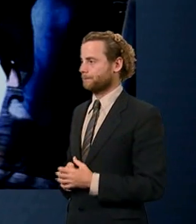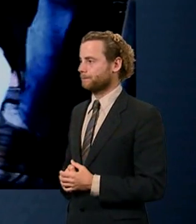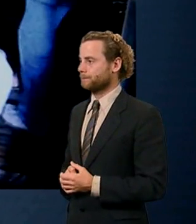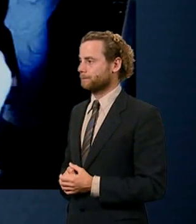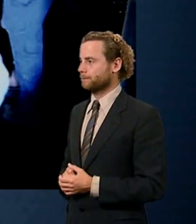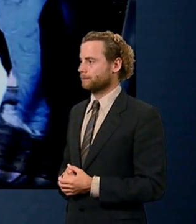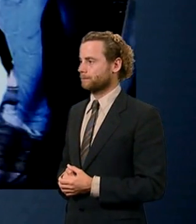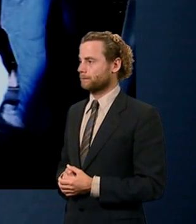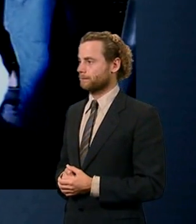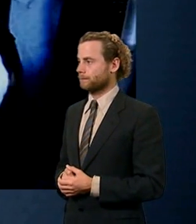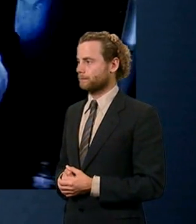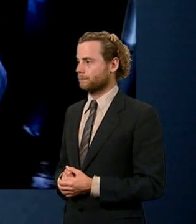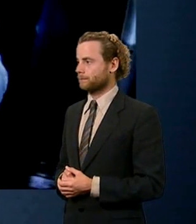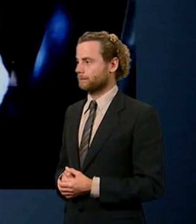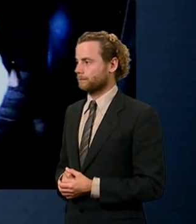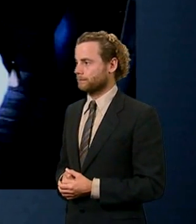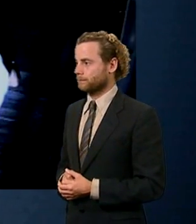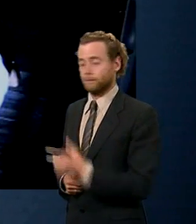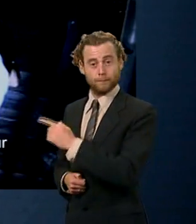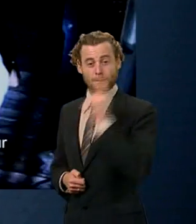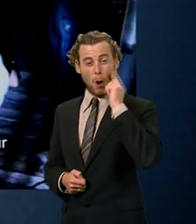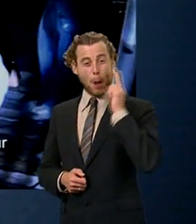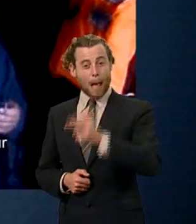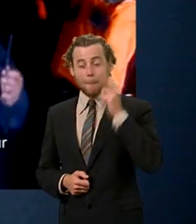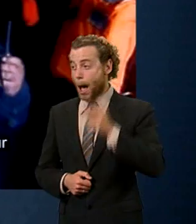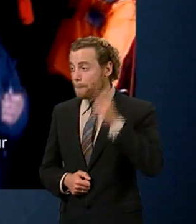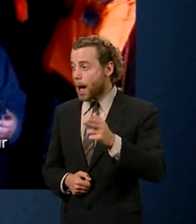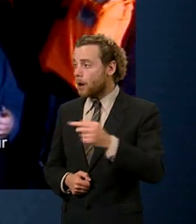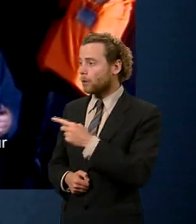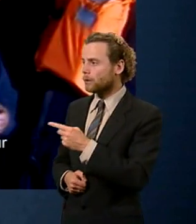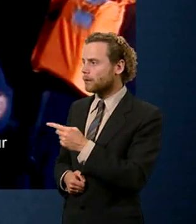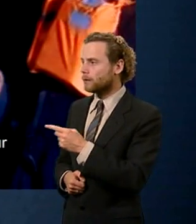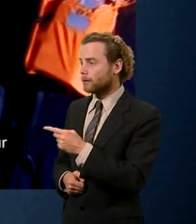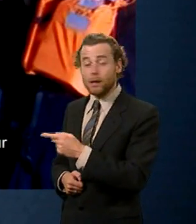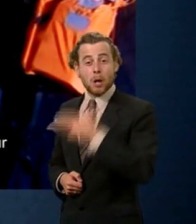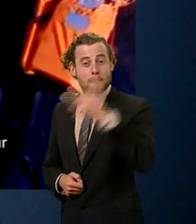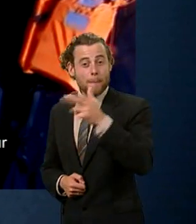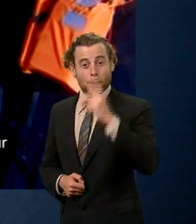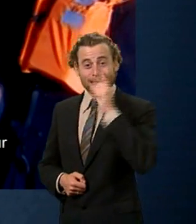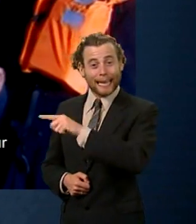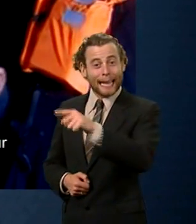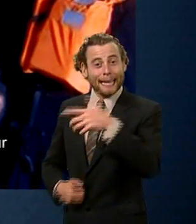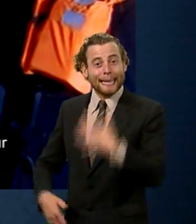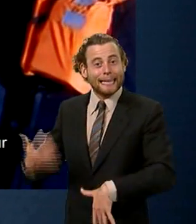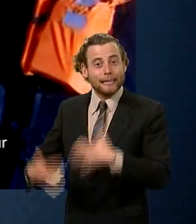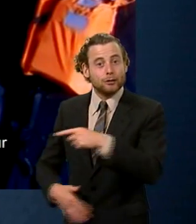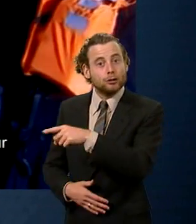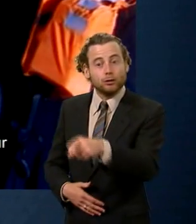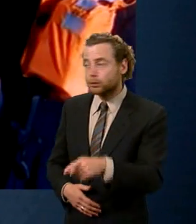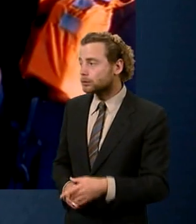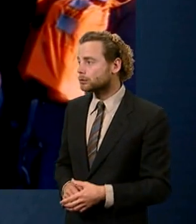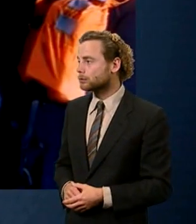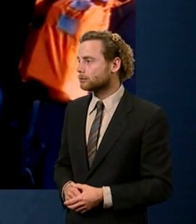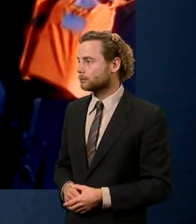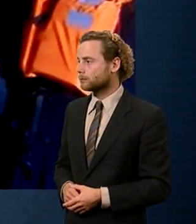Şu anda ateş ediyorlar hiç durmadan. Ve her seferinde arkadaşlarımız yer alıyor. Üzerimize ateş ediyorlar. Bomba atıyorlar.